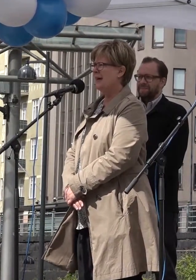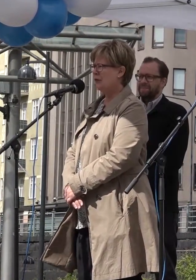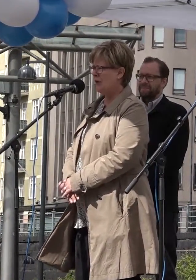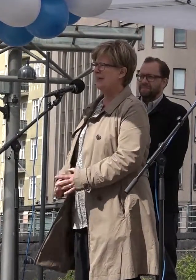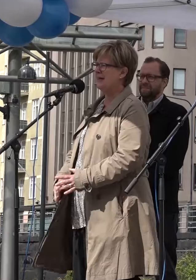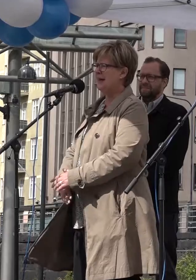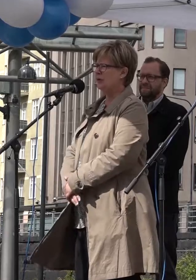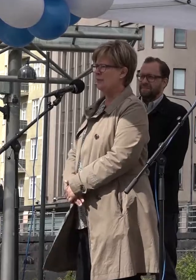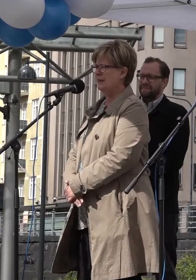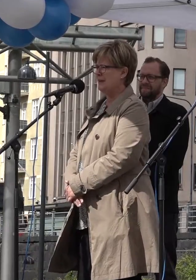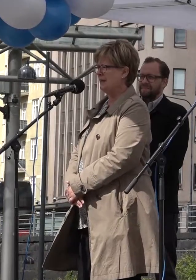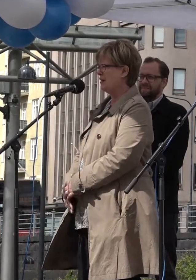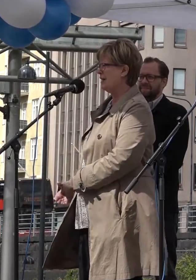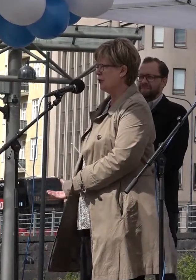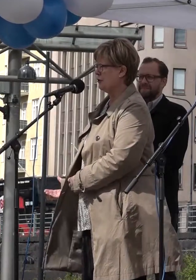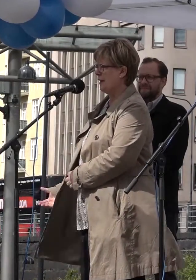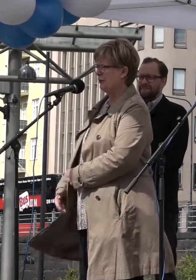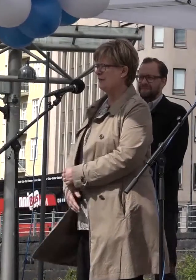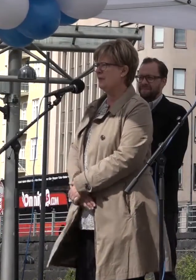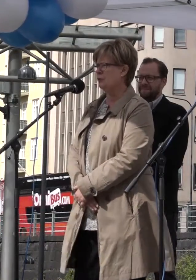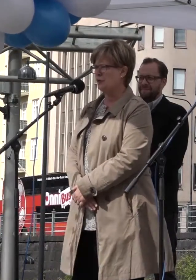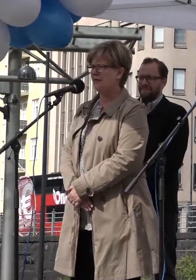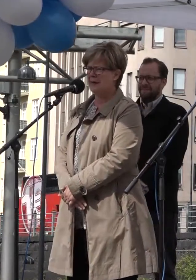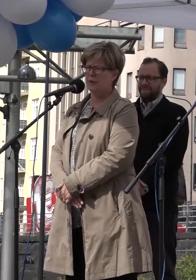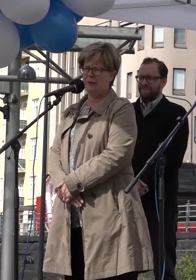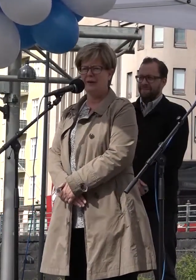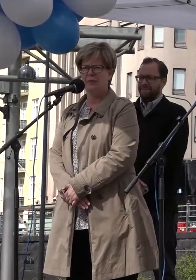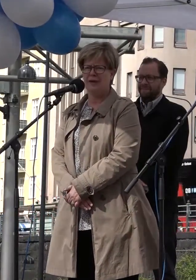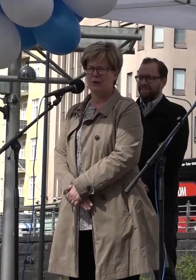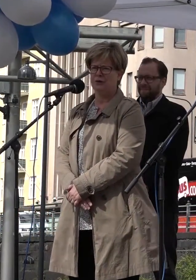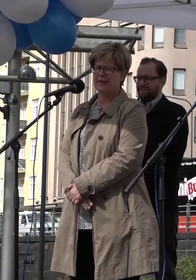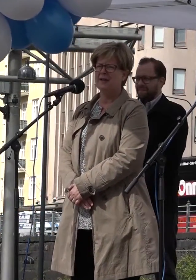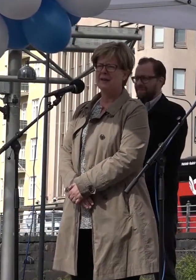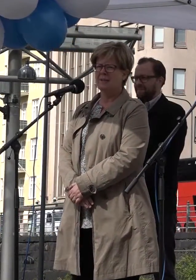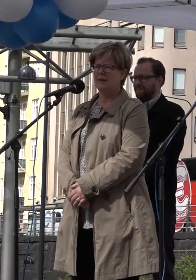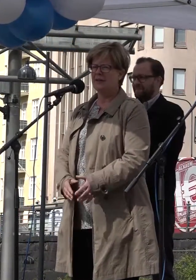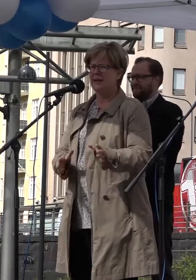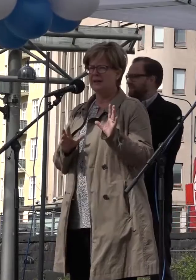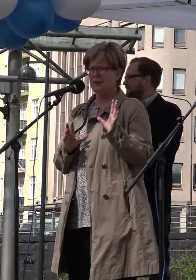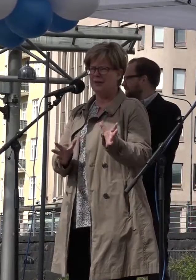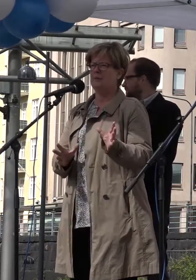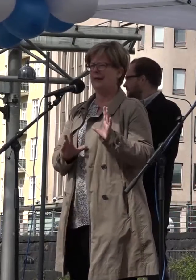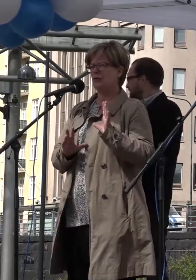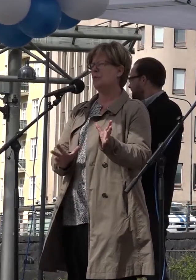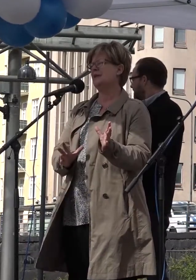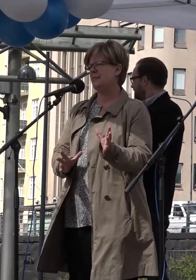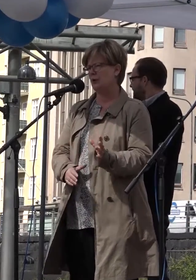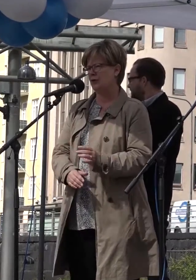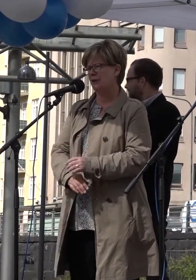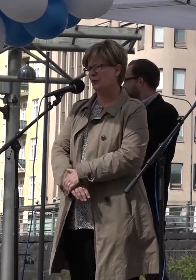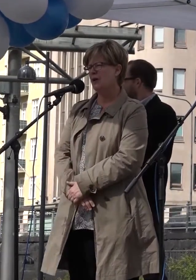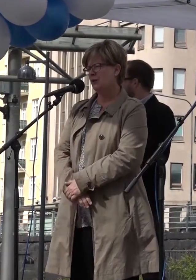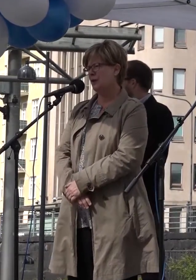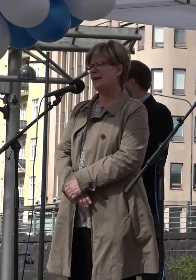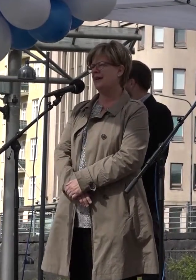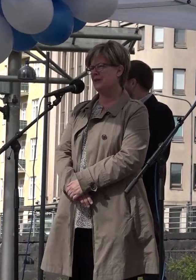osallistamaan kaikkeen tähän toimintaan. Ja Kalle Könkkölä, hän on tämän valtuuskunnan varapuheenjohtaja. Ja meillä on siellä erityinen tämmöinen komitea